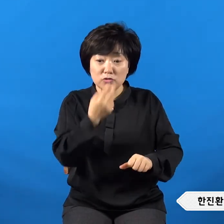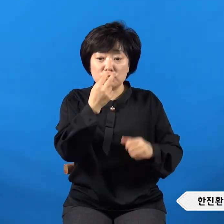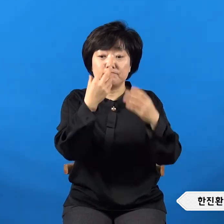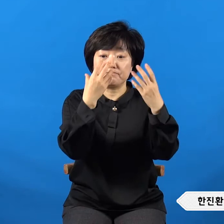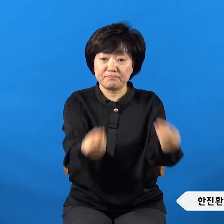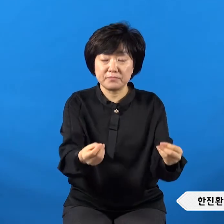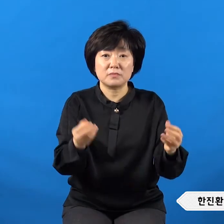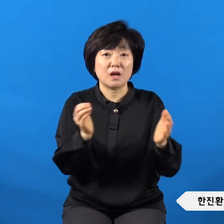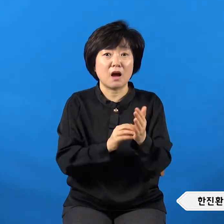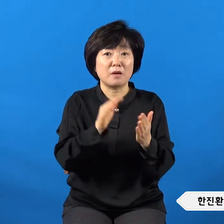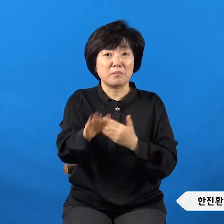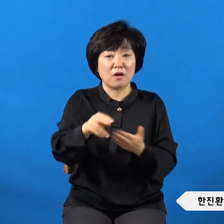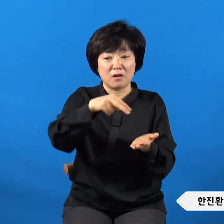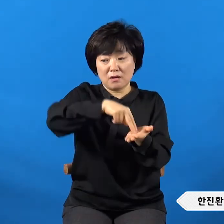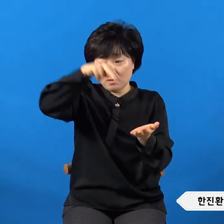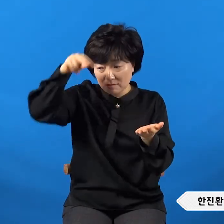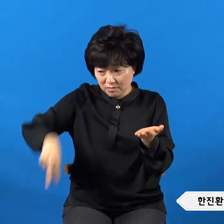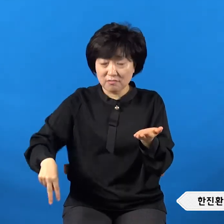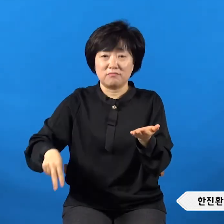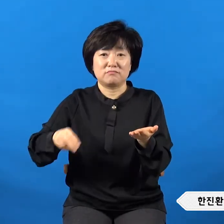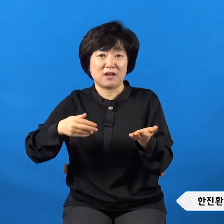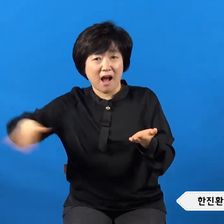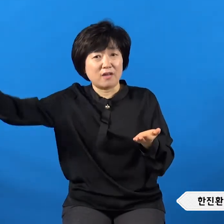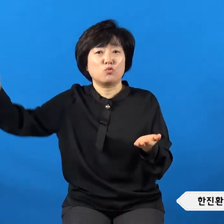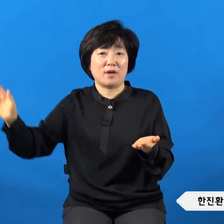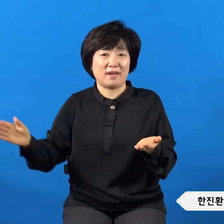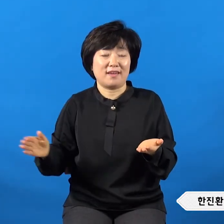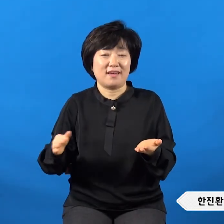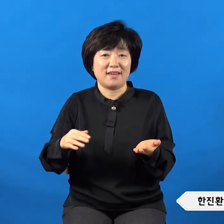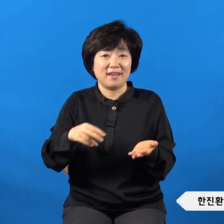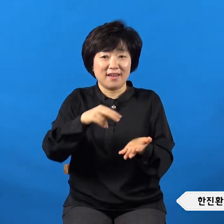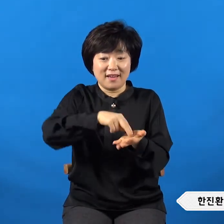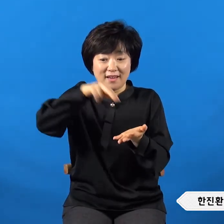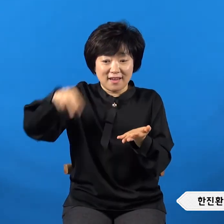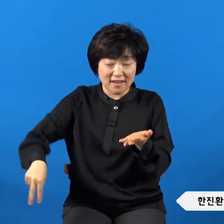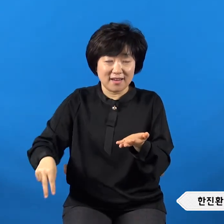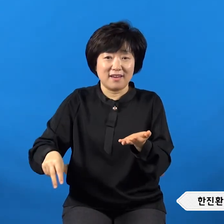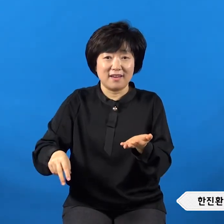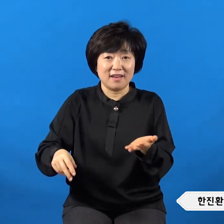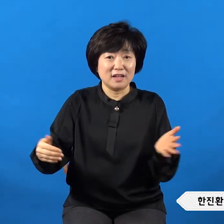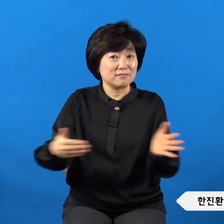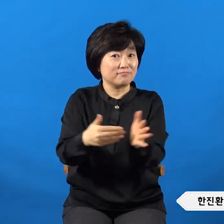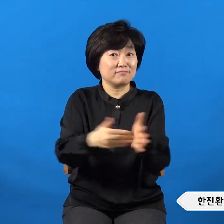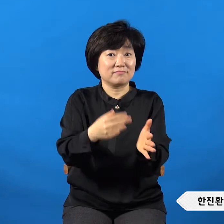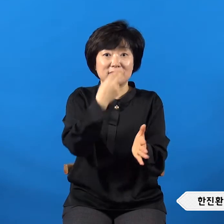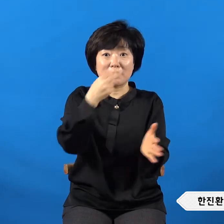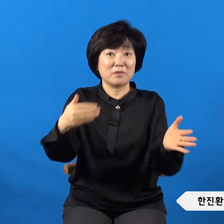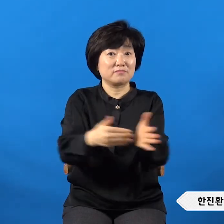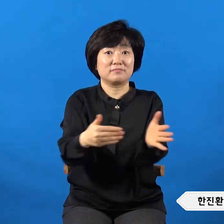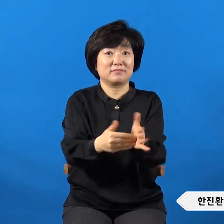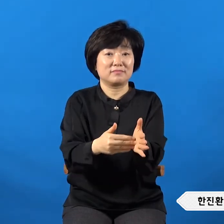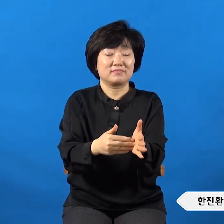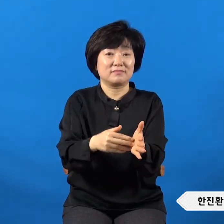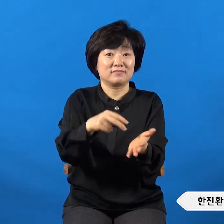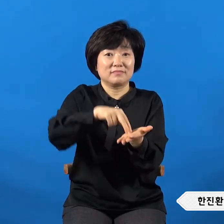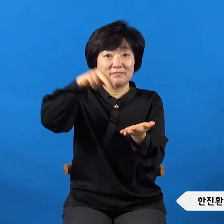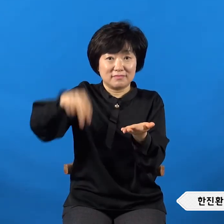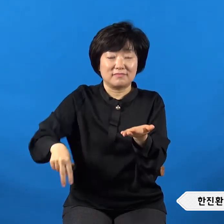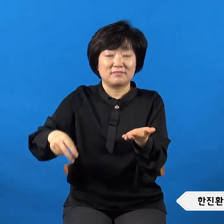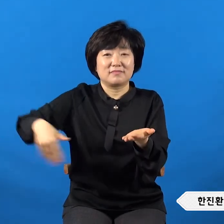그냥 내려와서 사라져야 되는데요, 살아있는 것이 좋다는 거 몰라서 그 안 하는 것이 아니라 불이 꺼지는데,